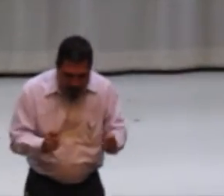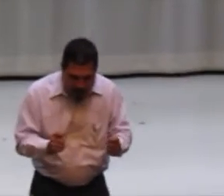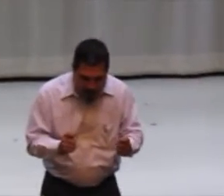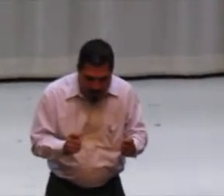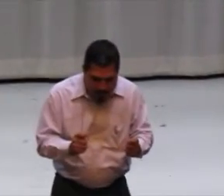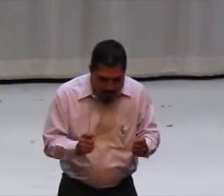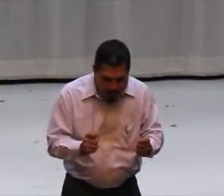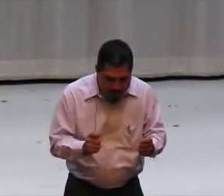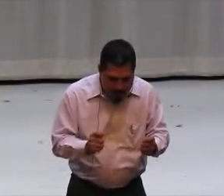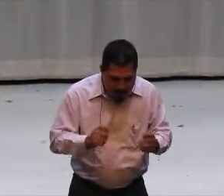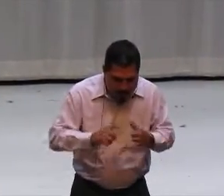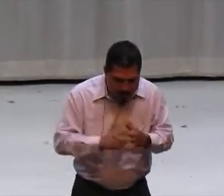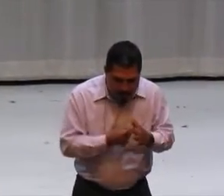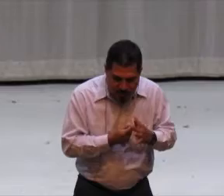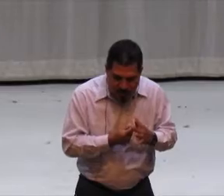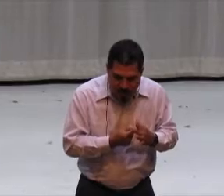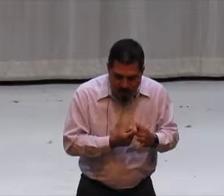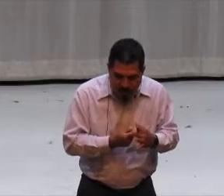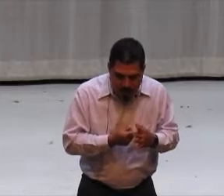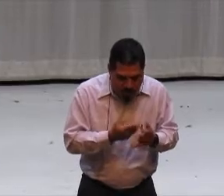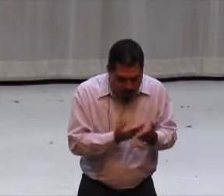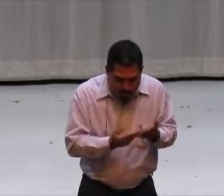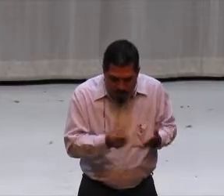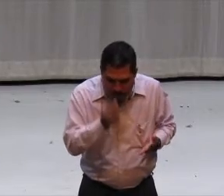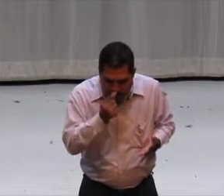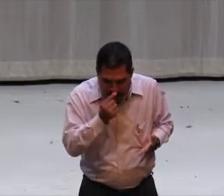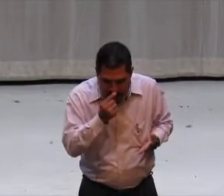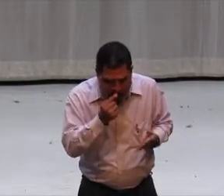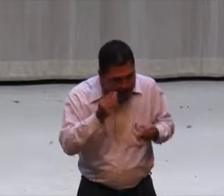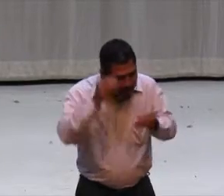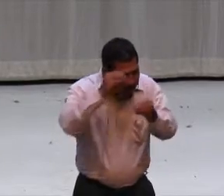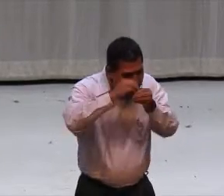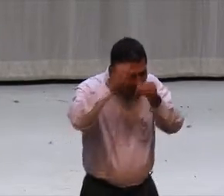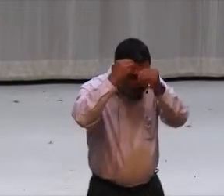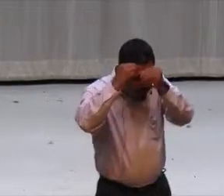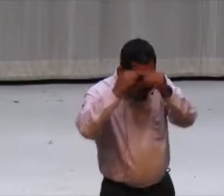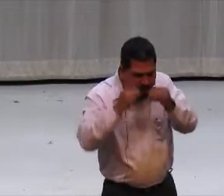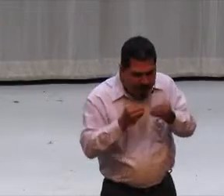tratando, comenzando con cosas pequeñas en nuestra mente,